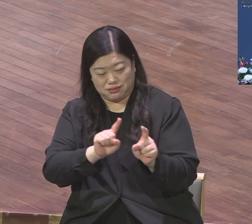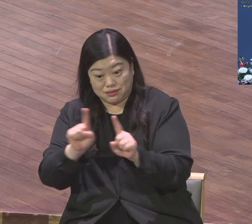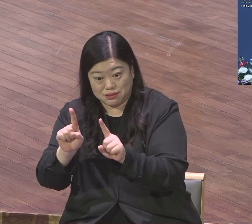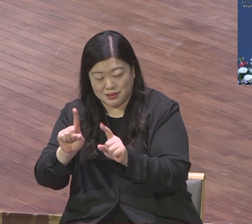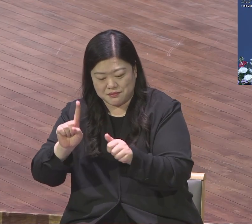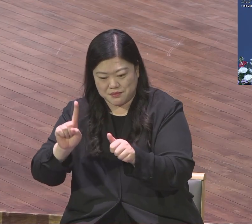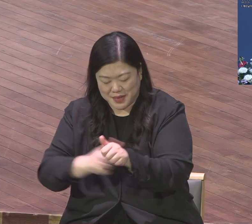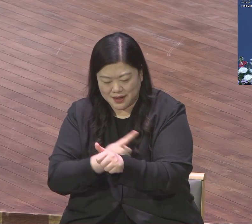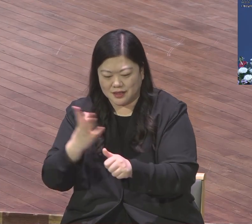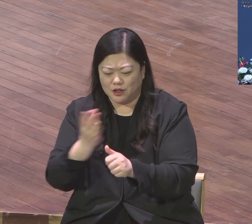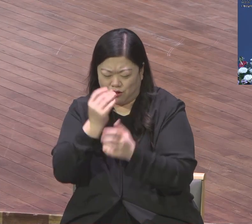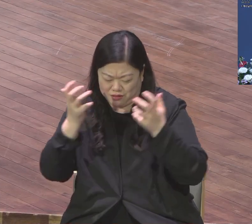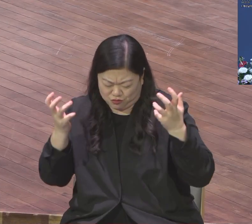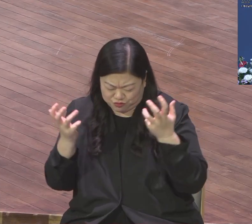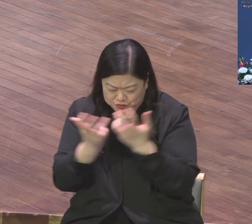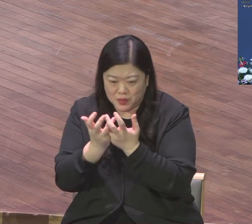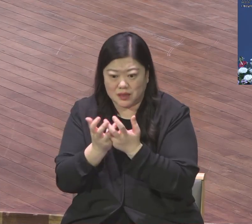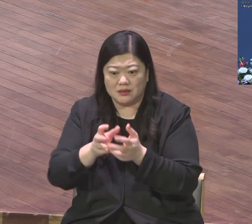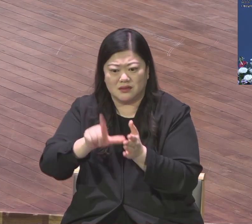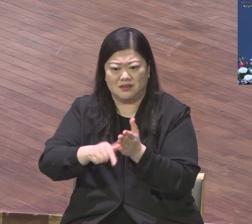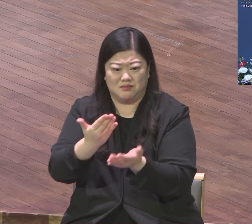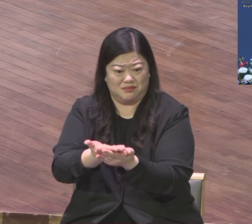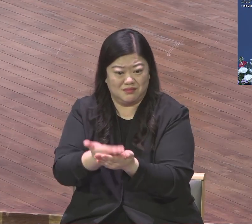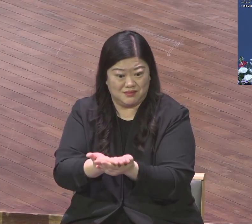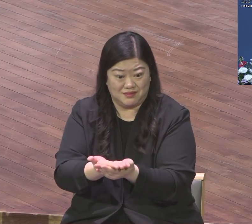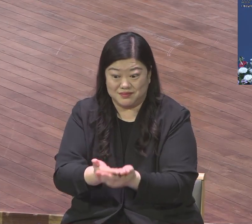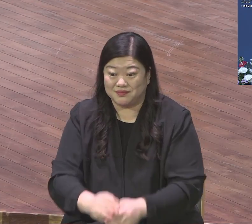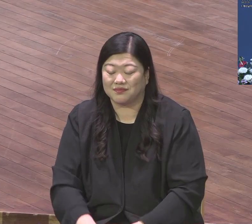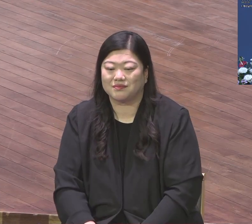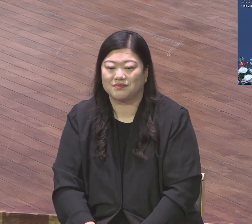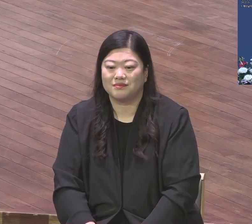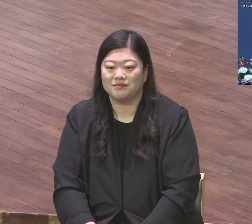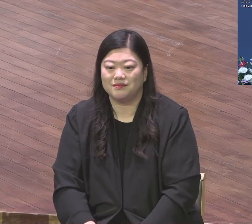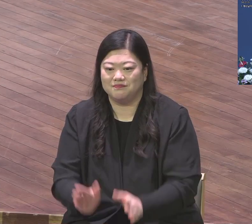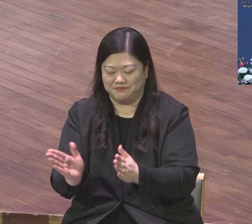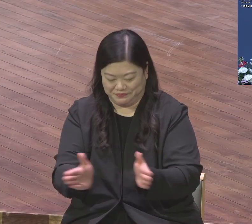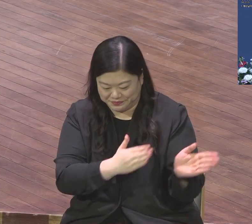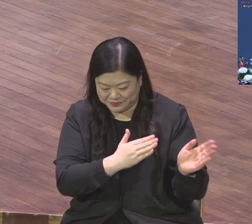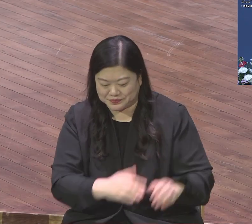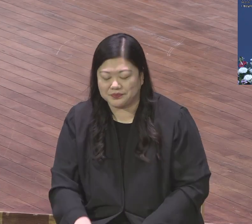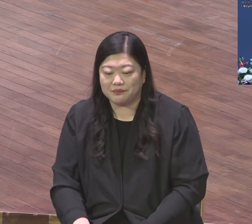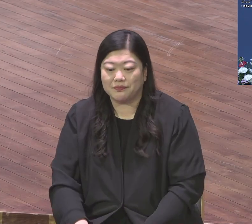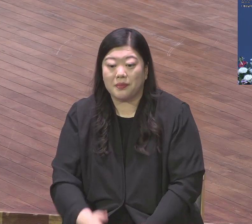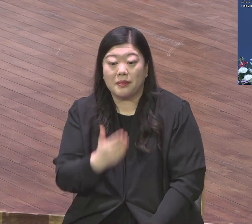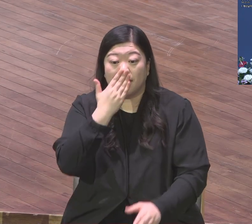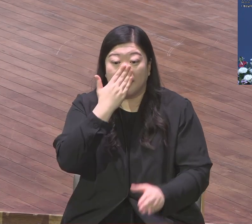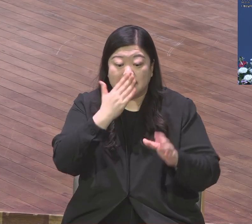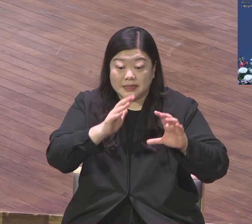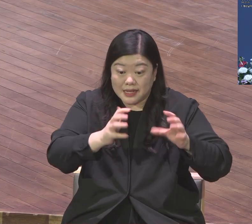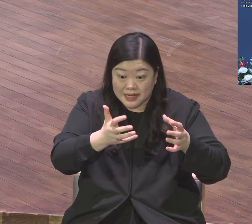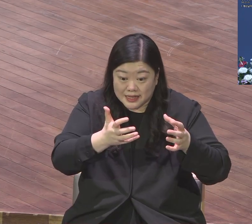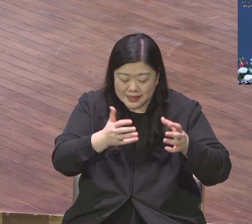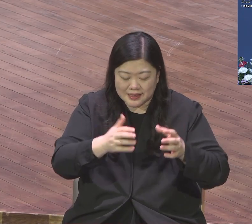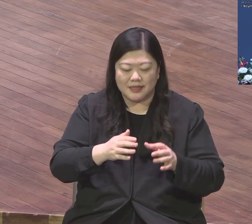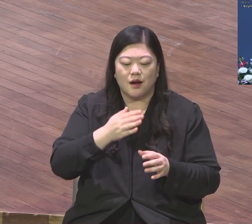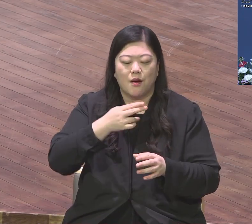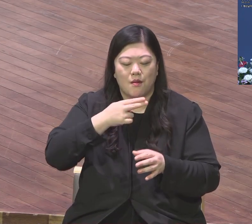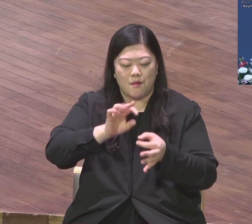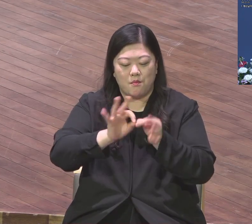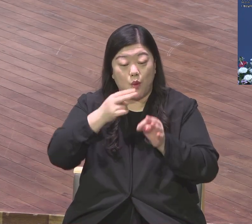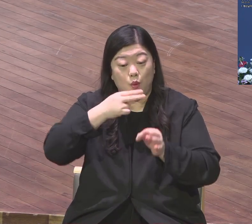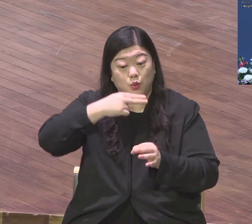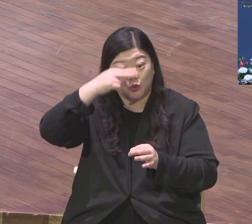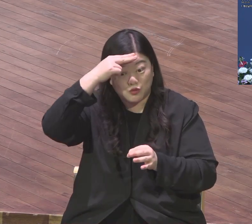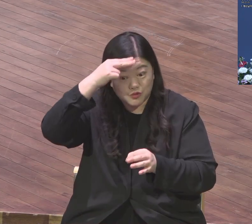삶이 되기를 바랍니다. 자, 이스라엘에서 이 포도주는 사람들에게 즐거움을 주는